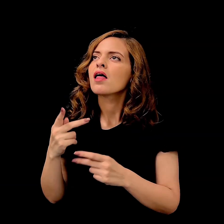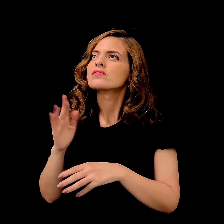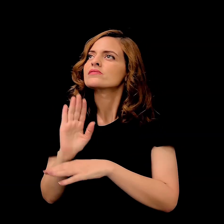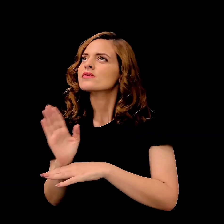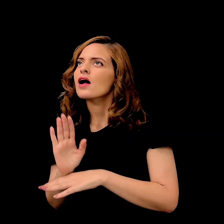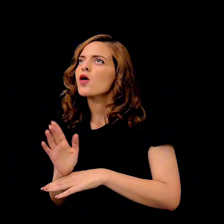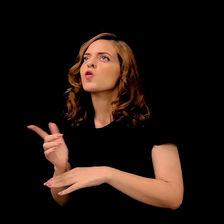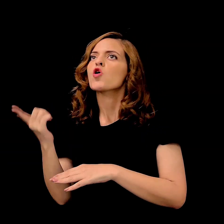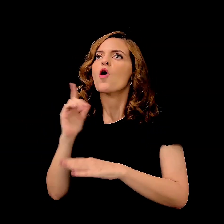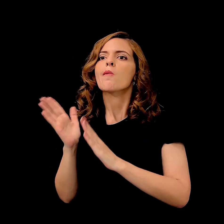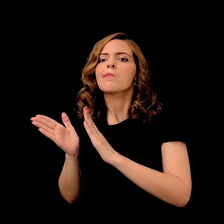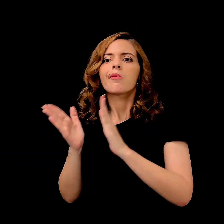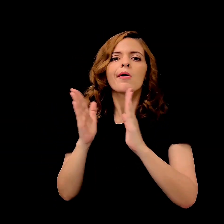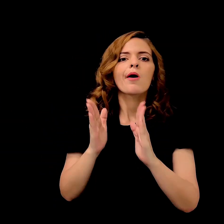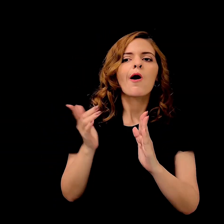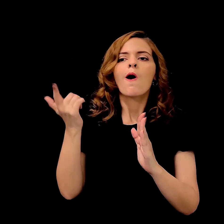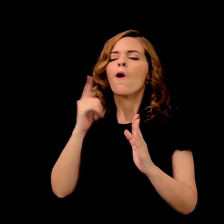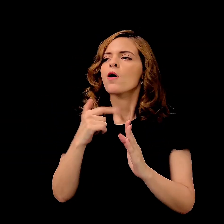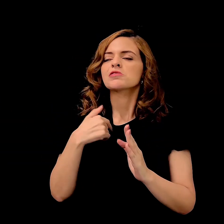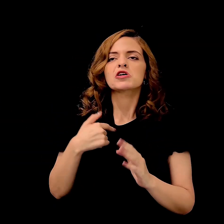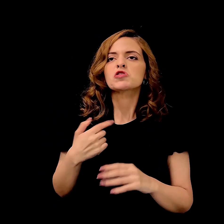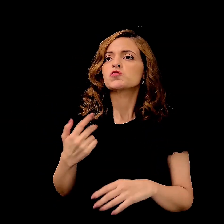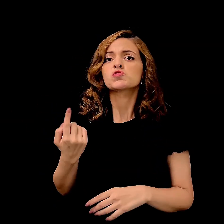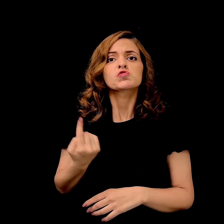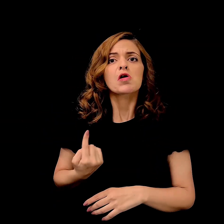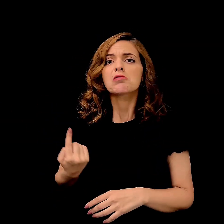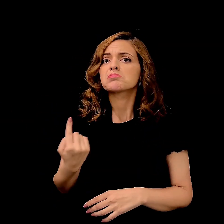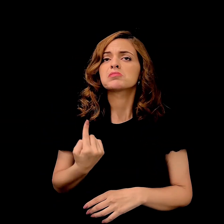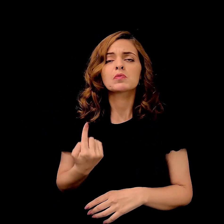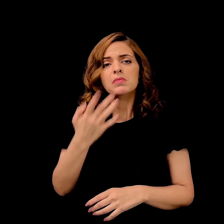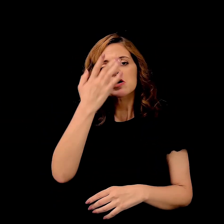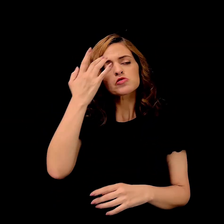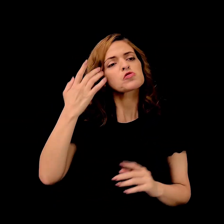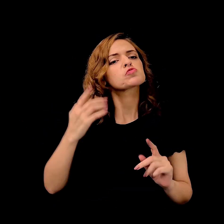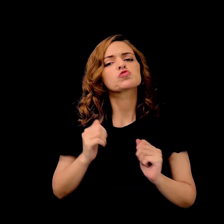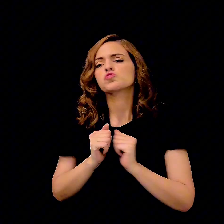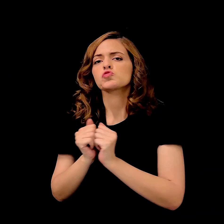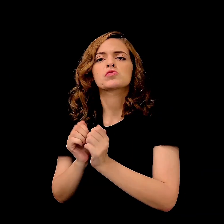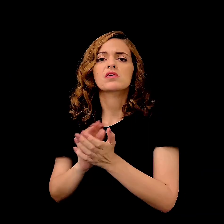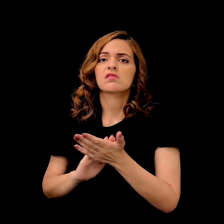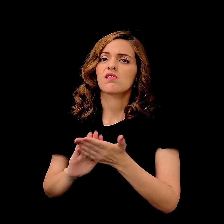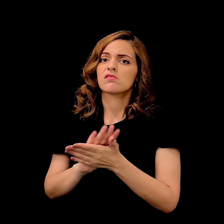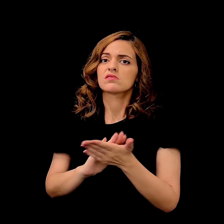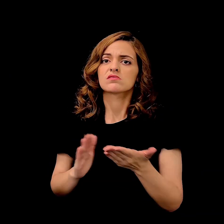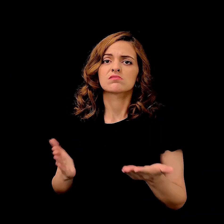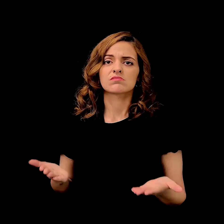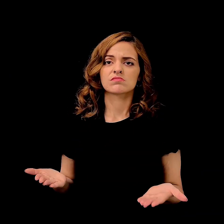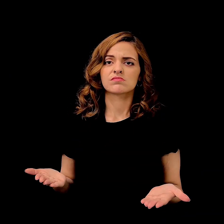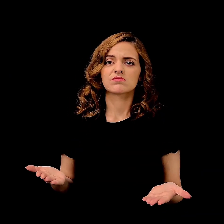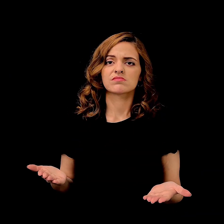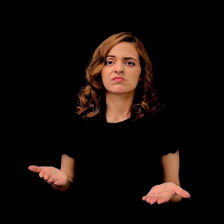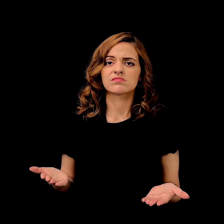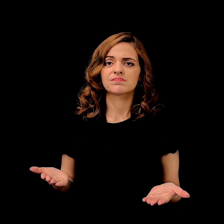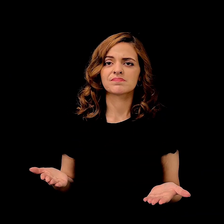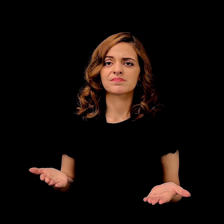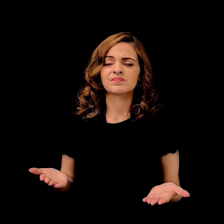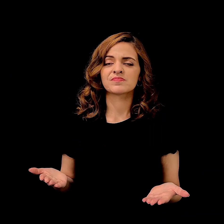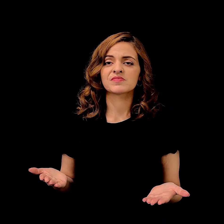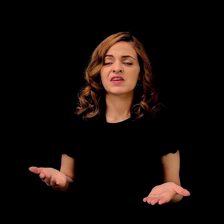para fazer, não tinha ninguém do meu lado, estava sozinho, estava, digamos assim, era